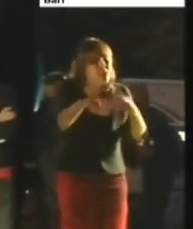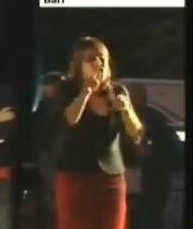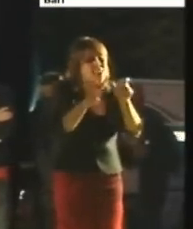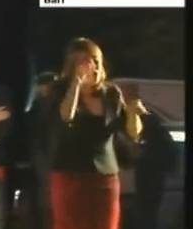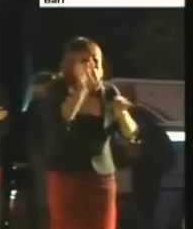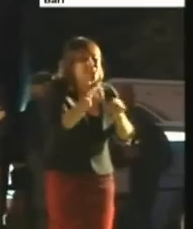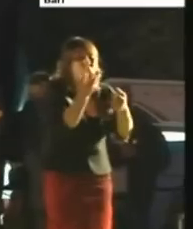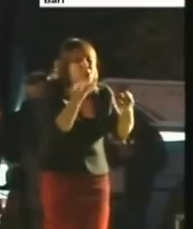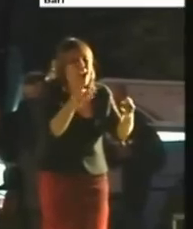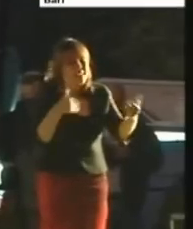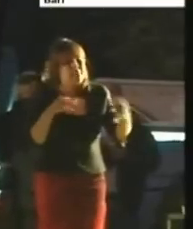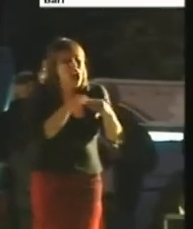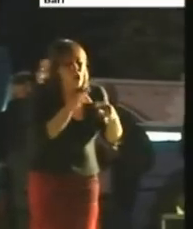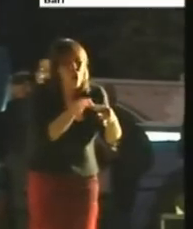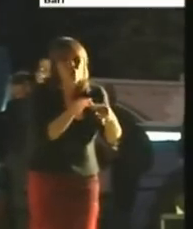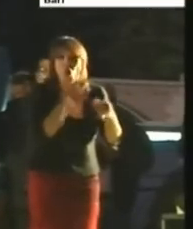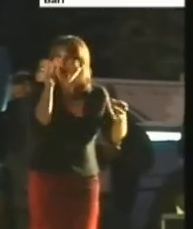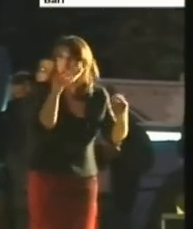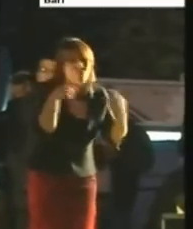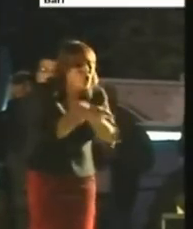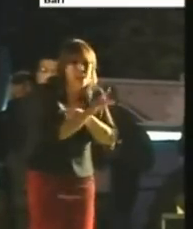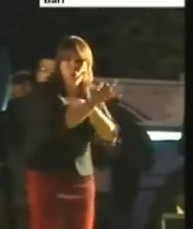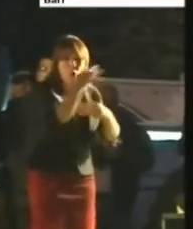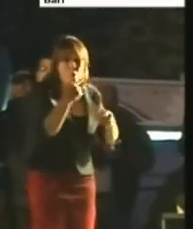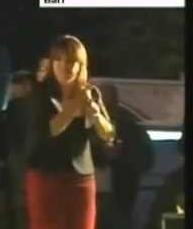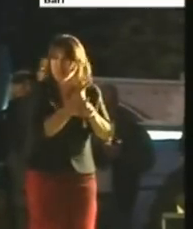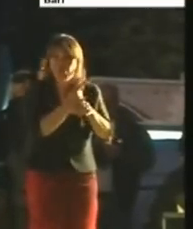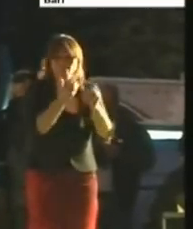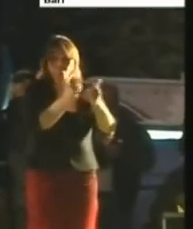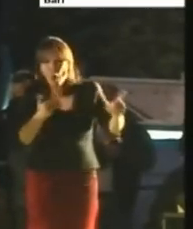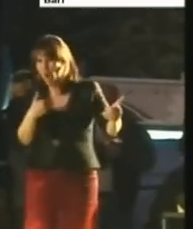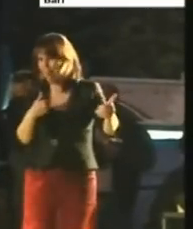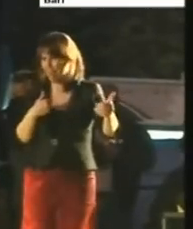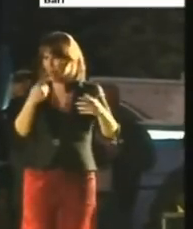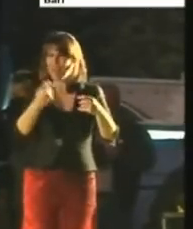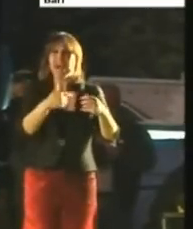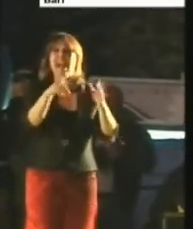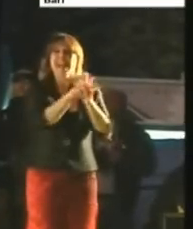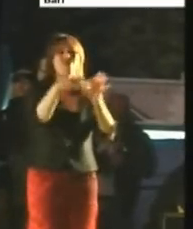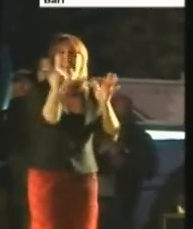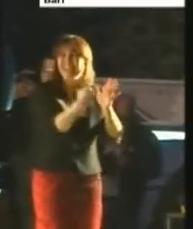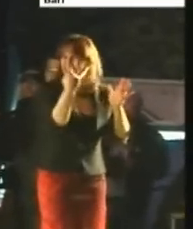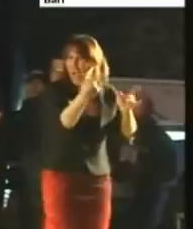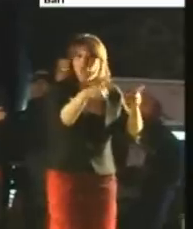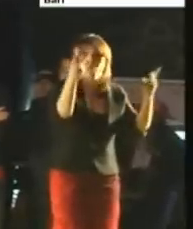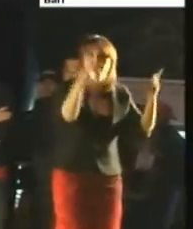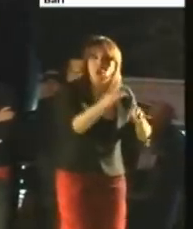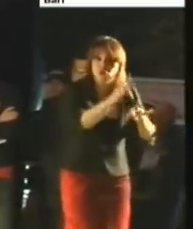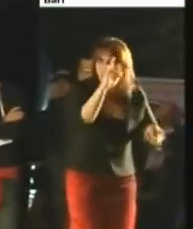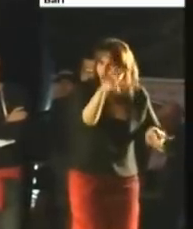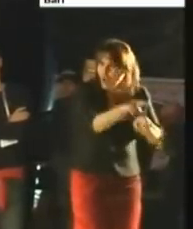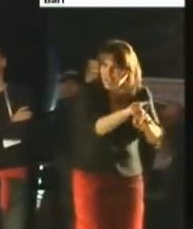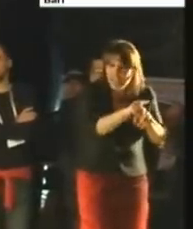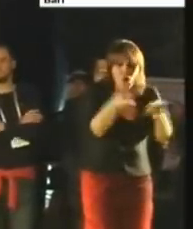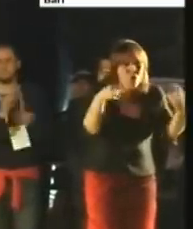Lo fanno per non far partecipare noi alla gara delle elezioni. Ho fatto una legge talmente del cazzo che se la applicassero vinciamo